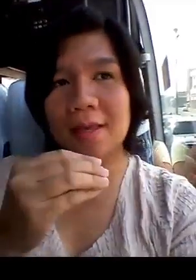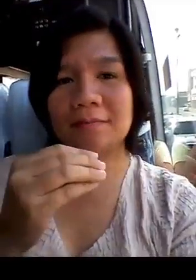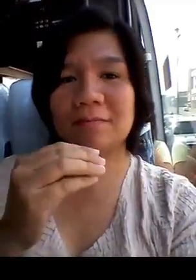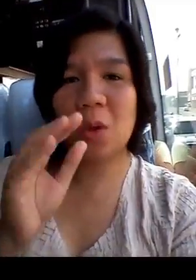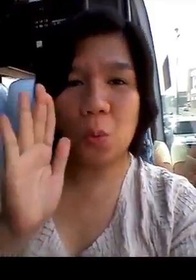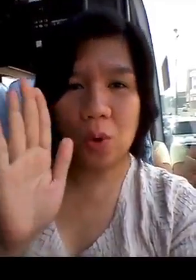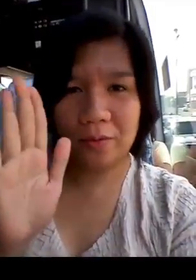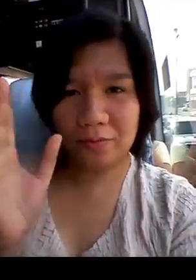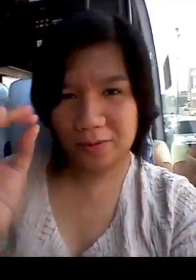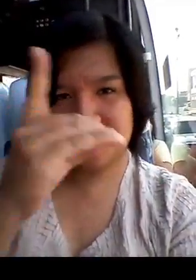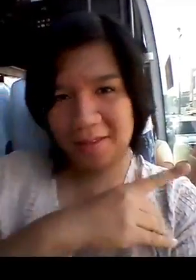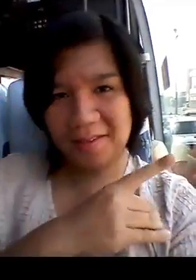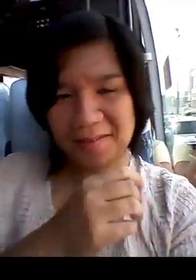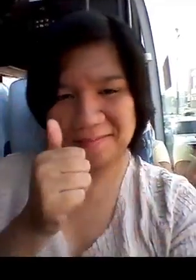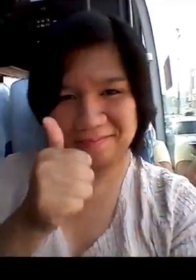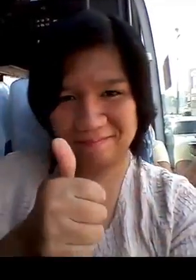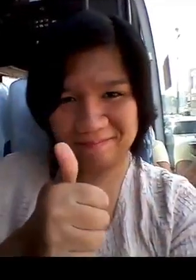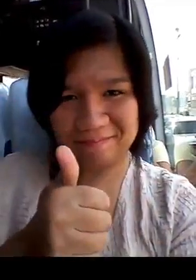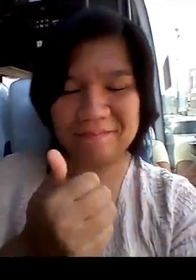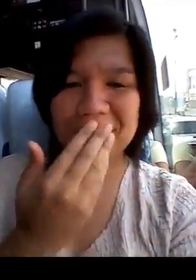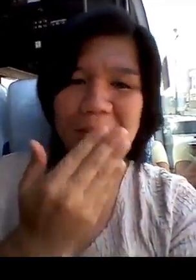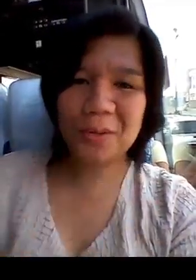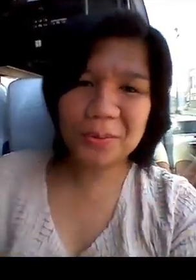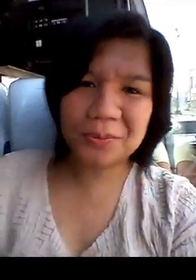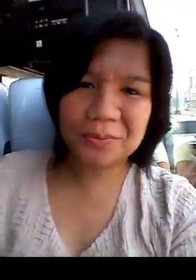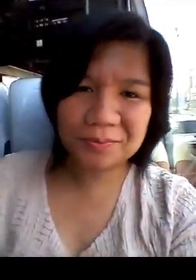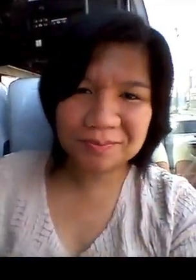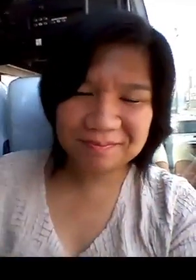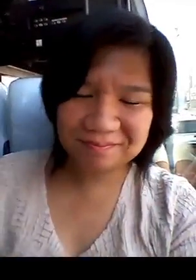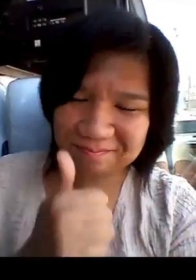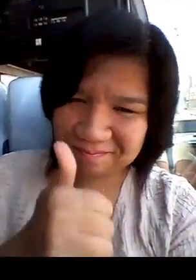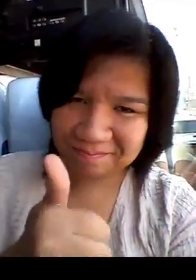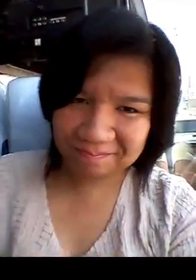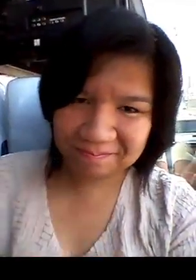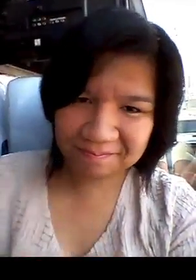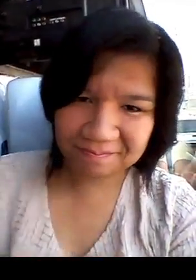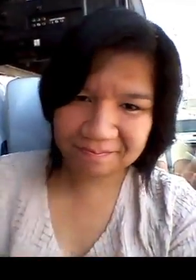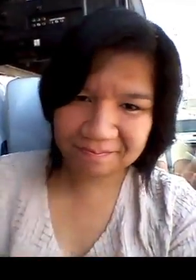Last week, nanginig tayo sa lalik ng tubig sa mga games na ating pinatahan.